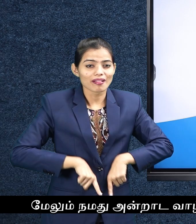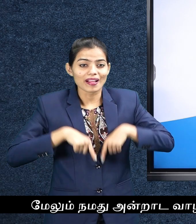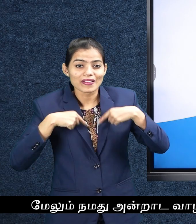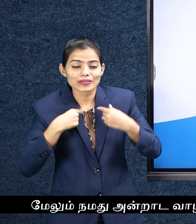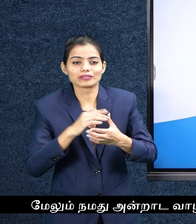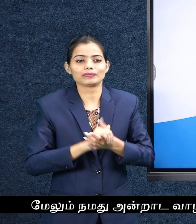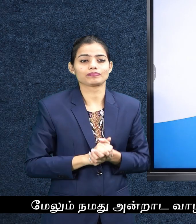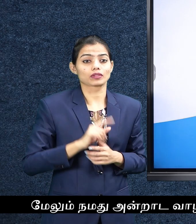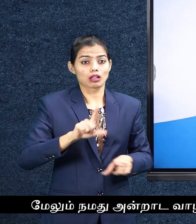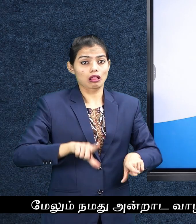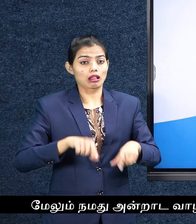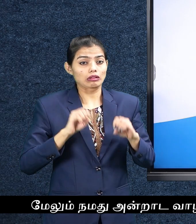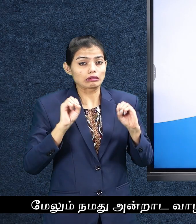ஆராயுங்கள்.